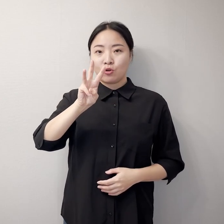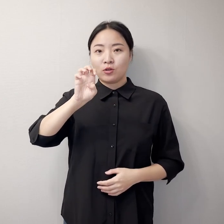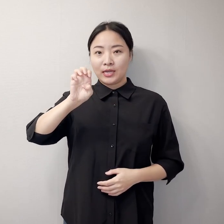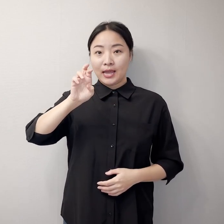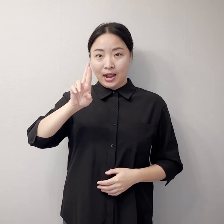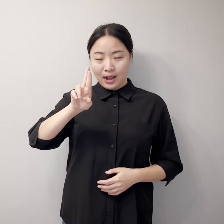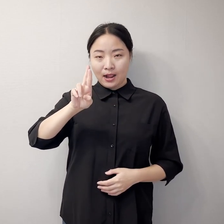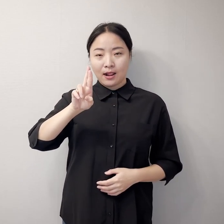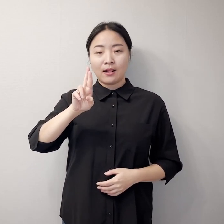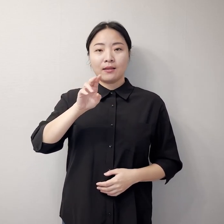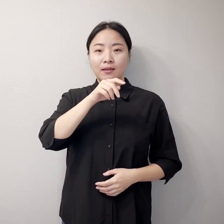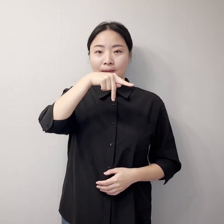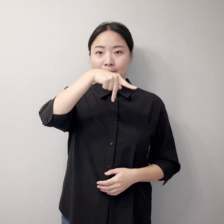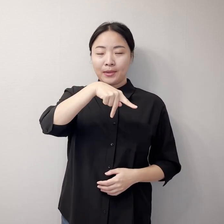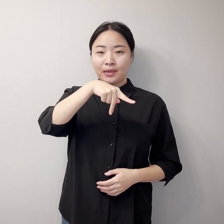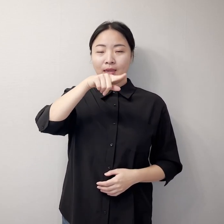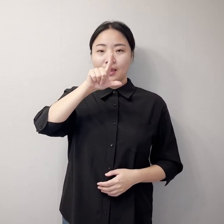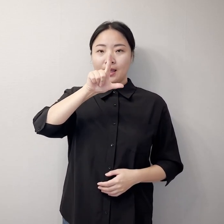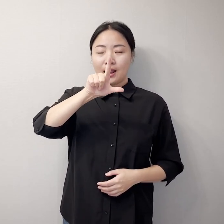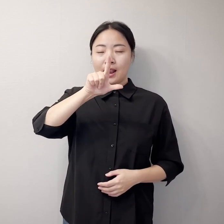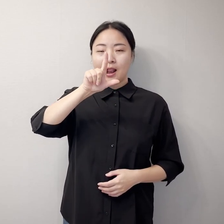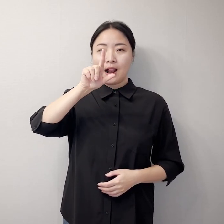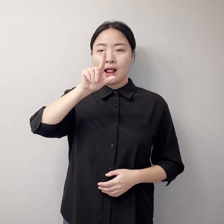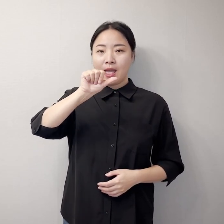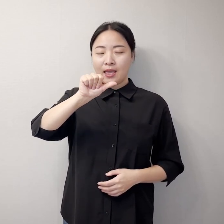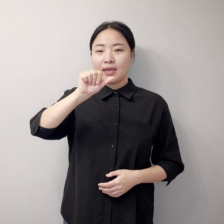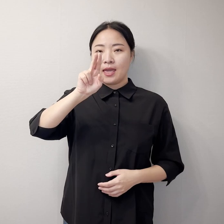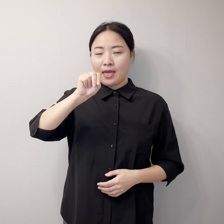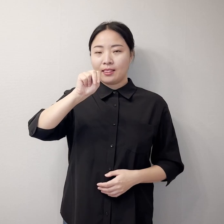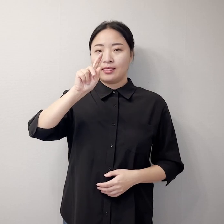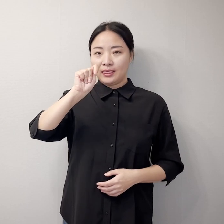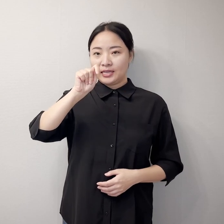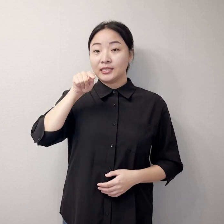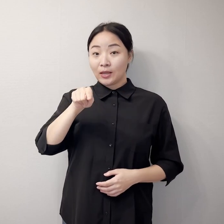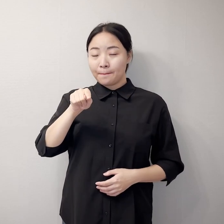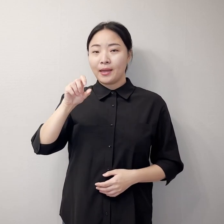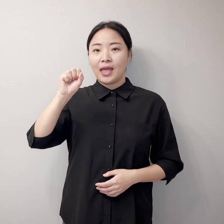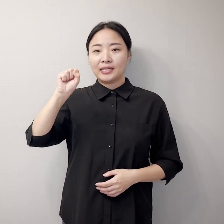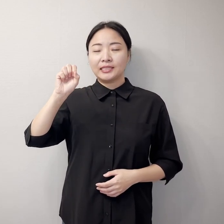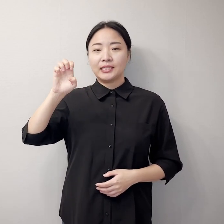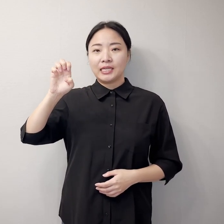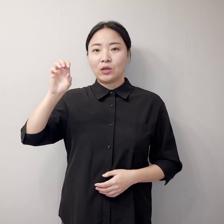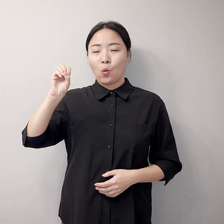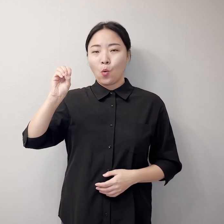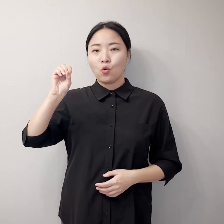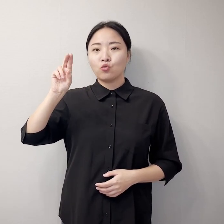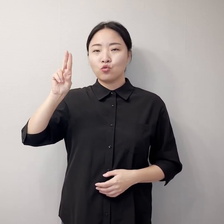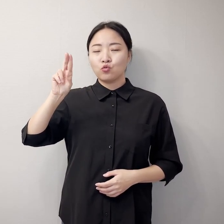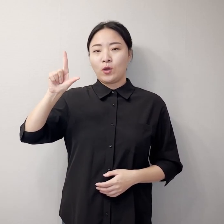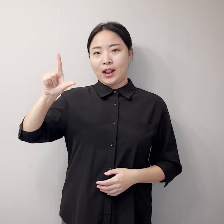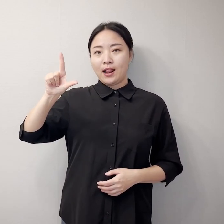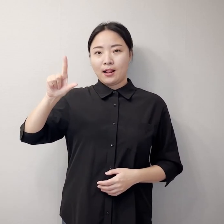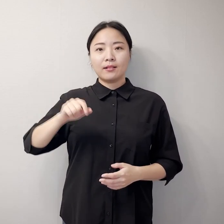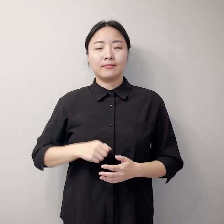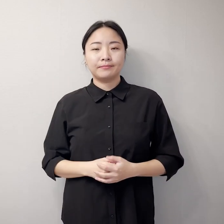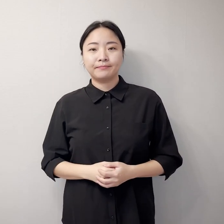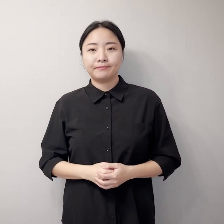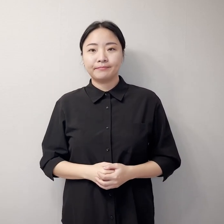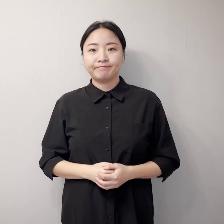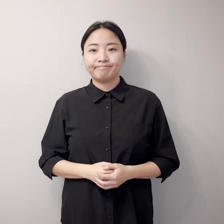-w-e-r-p-l-a-n-t.seoul입니다